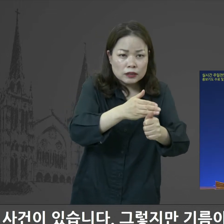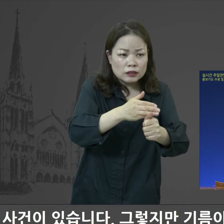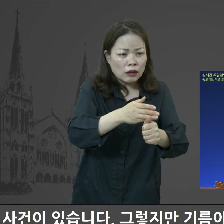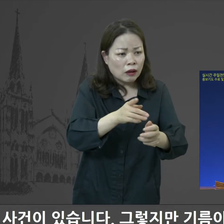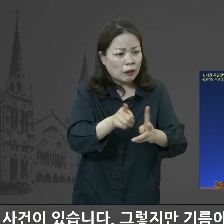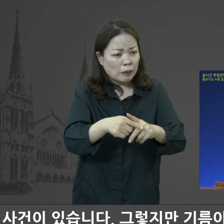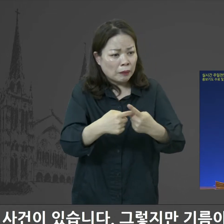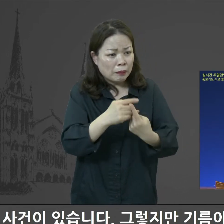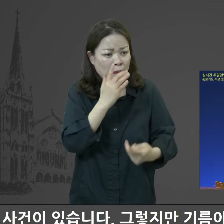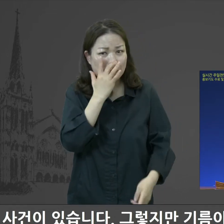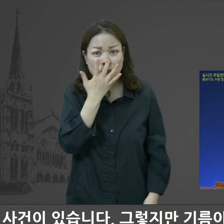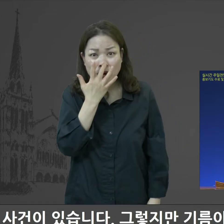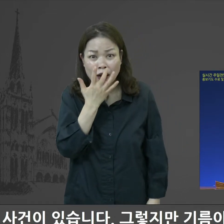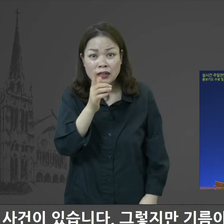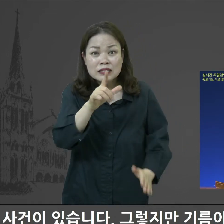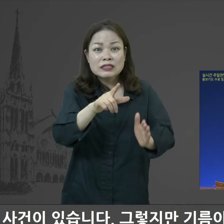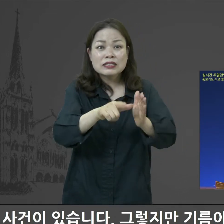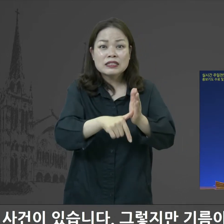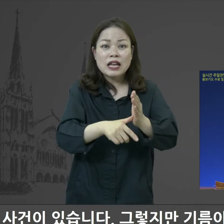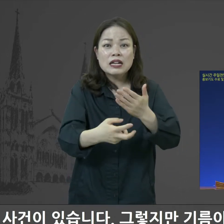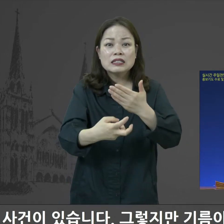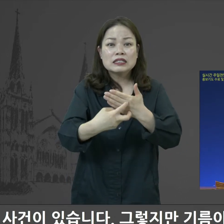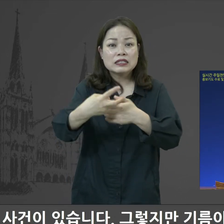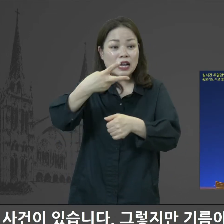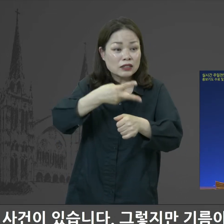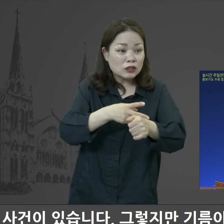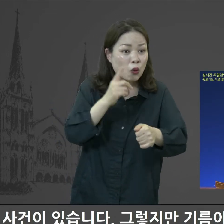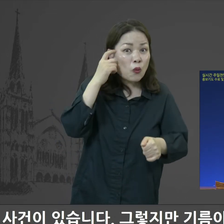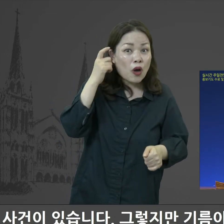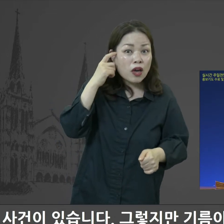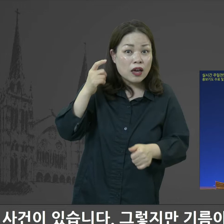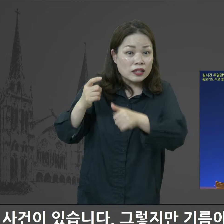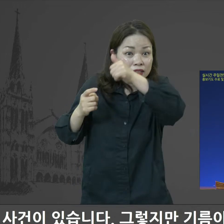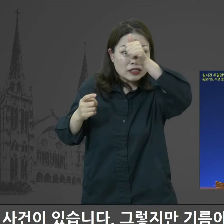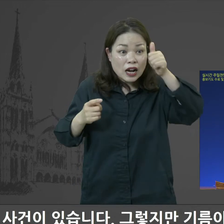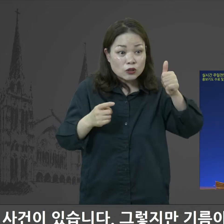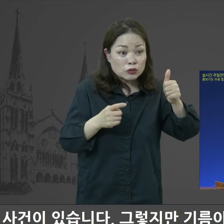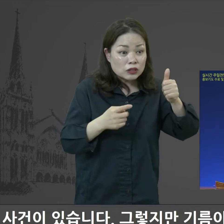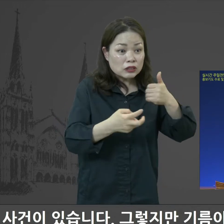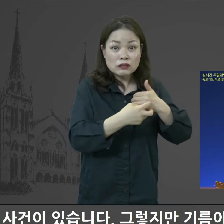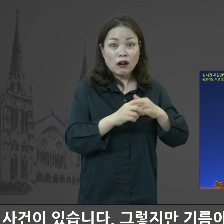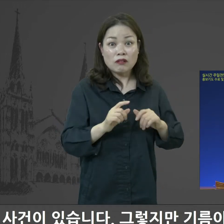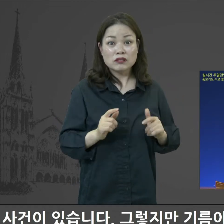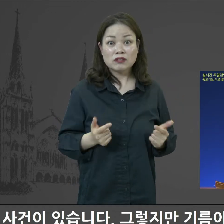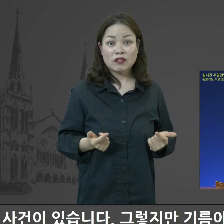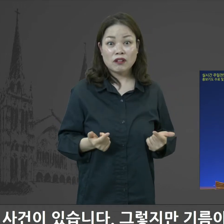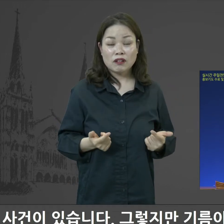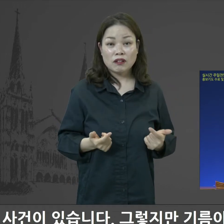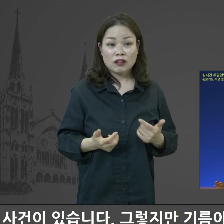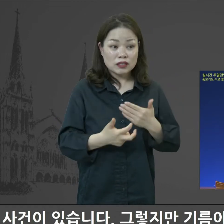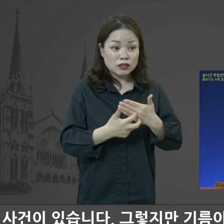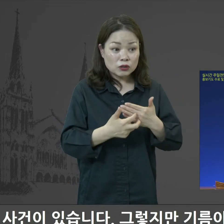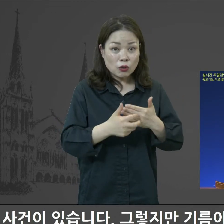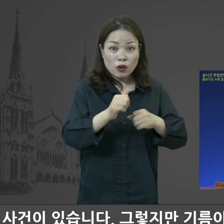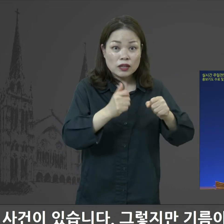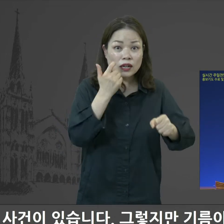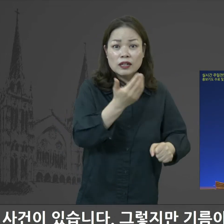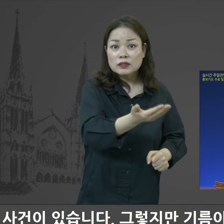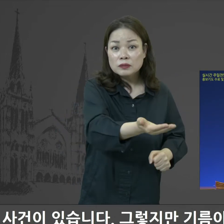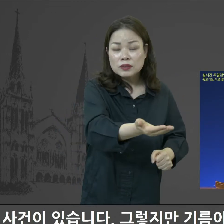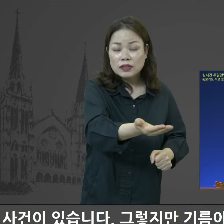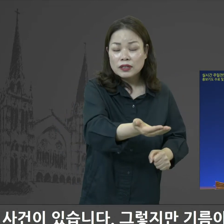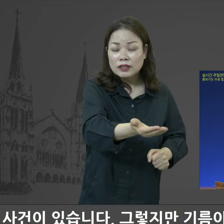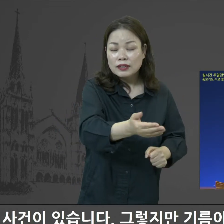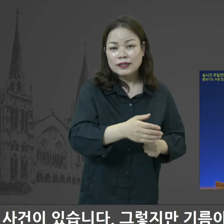되지 않습니다. 또한 당시에 이미 의사들이 있는데 왜 장로님들이 의사가 아닌데 의료 행위를 하겠습니까?